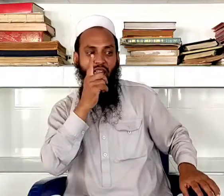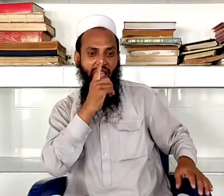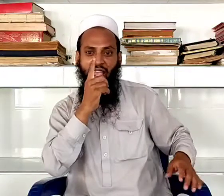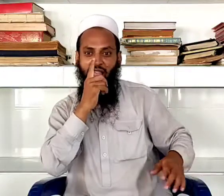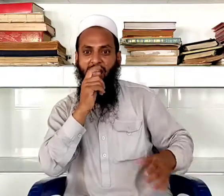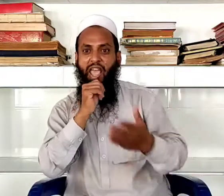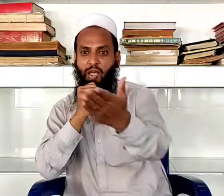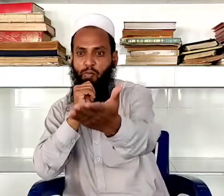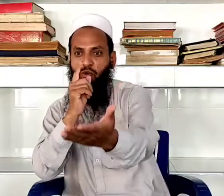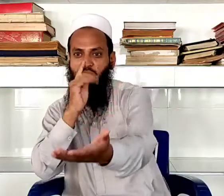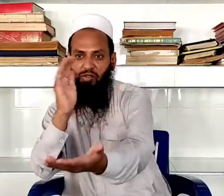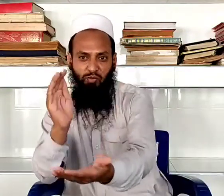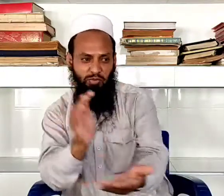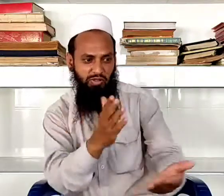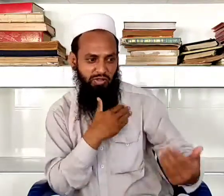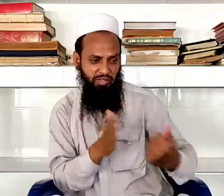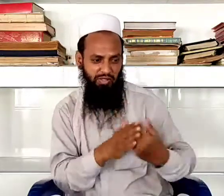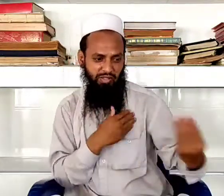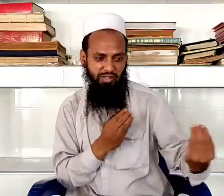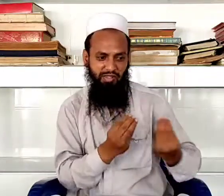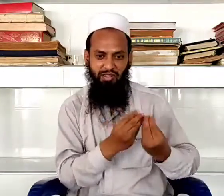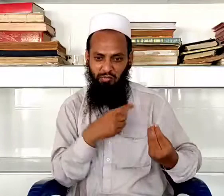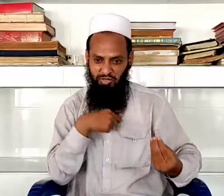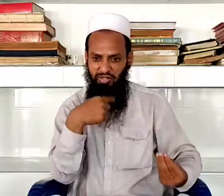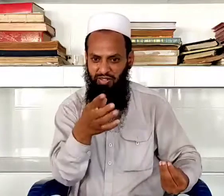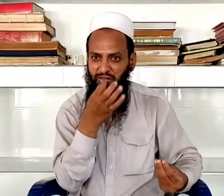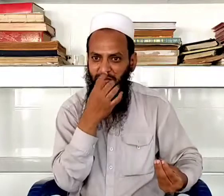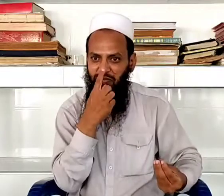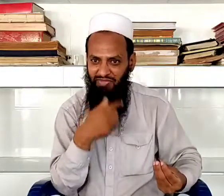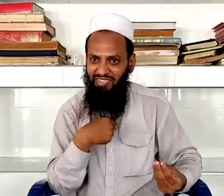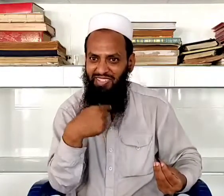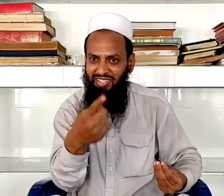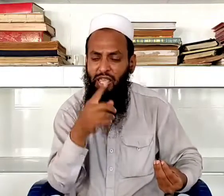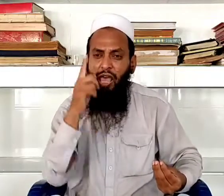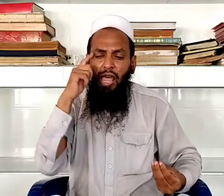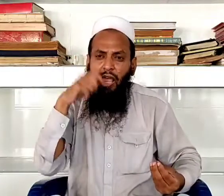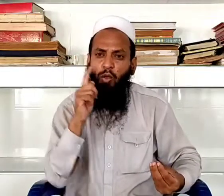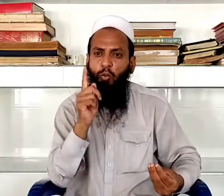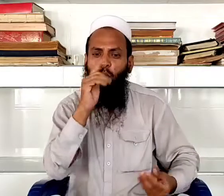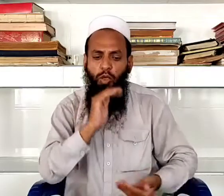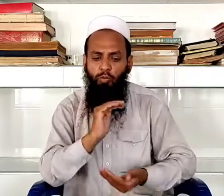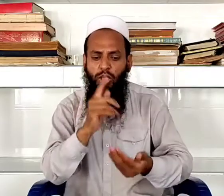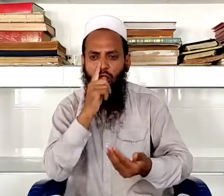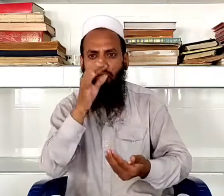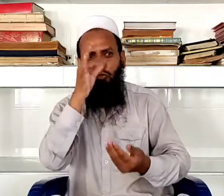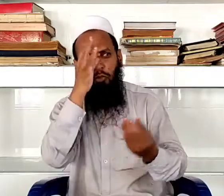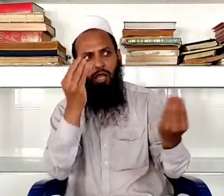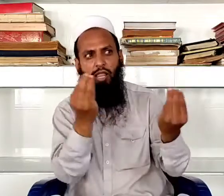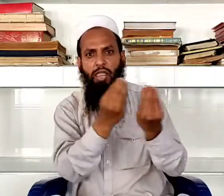हकीकी बेटी और सब तो लाडली और छोटी बेटी सैयदा फातिमा ज़हरा